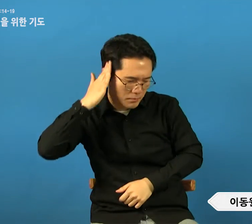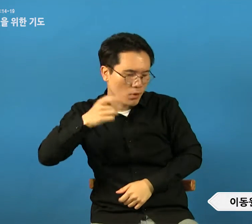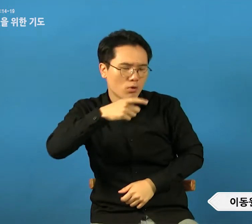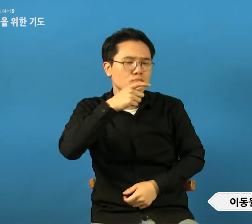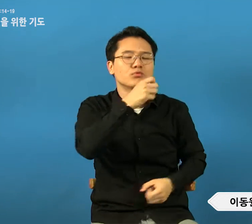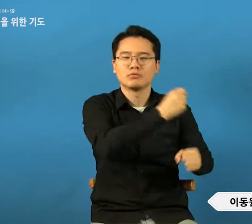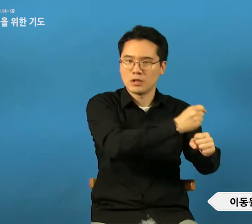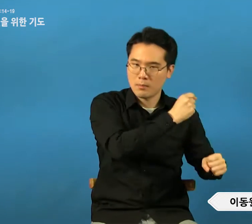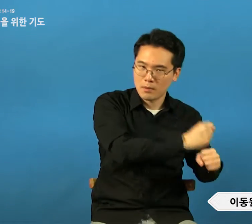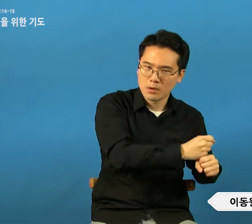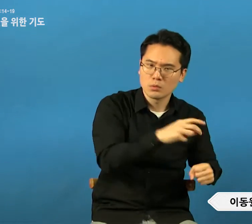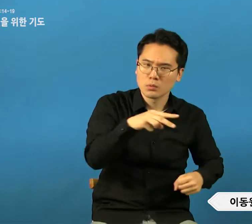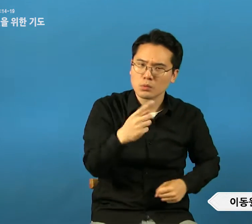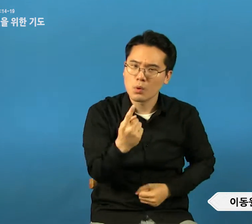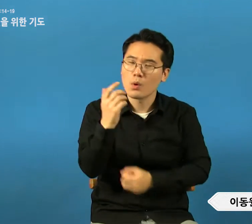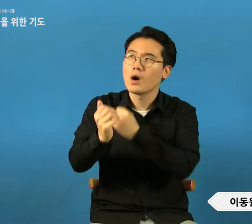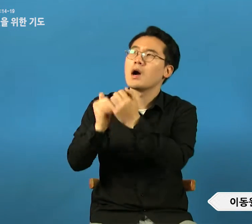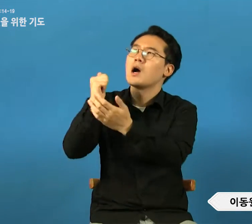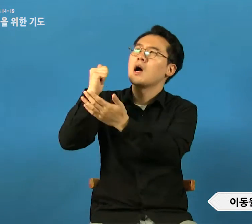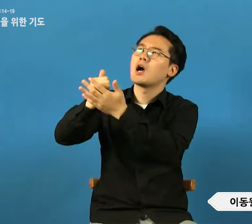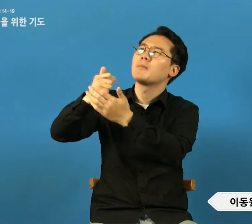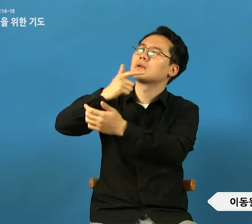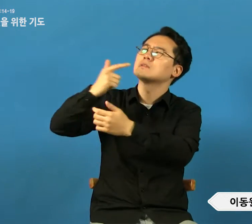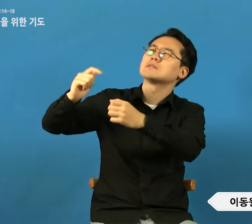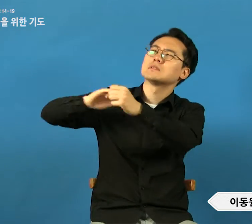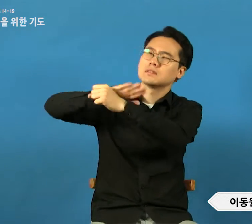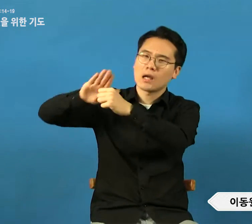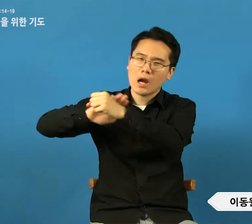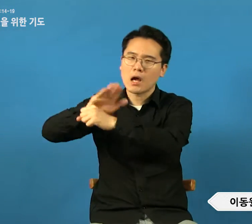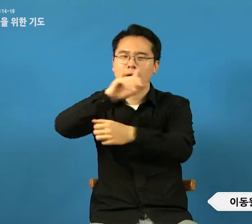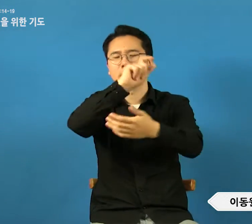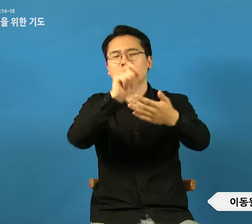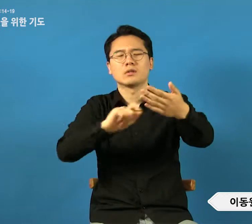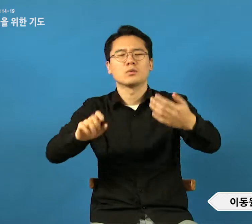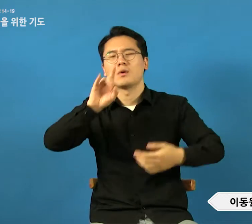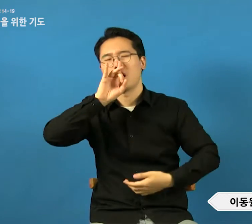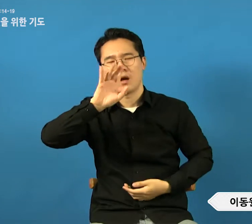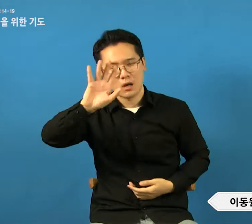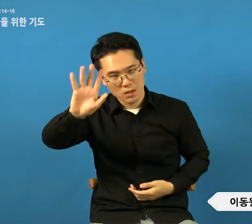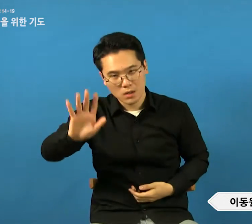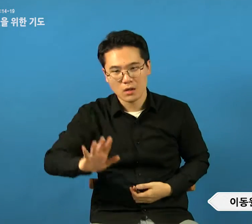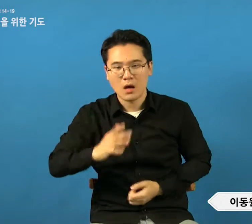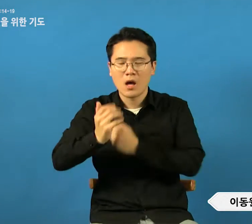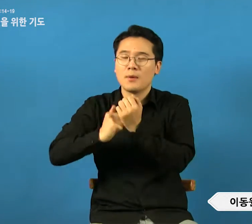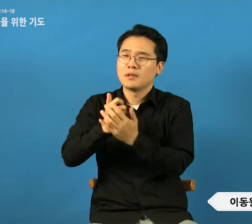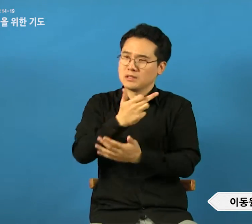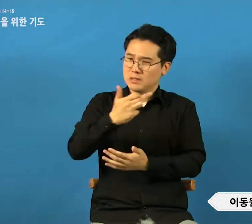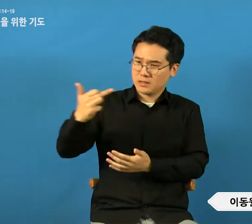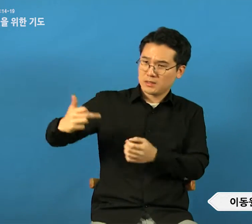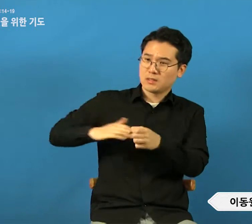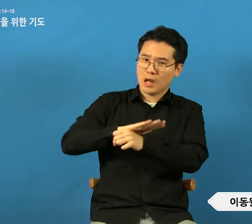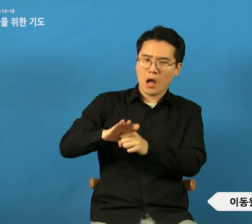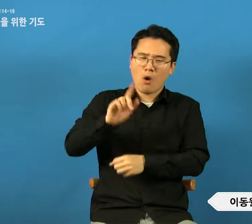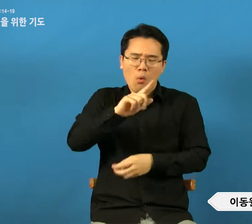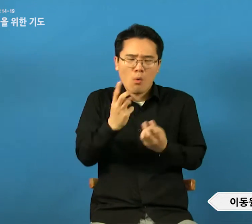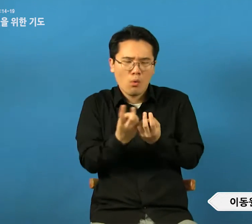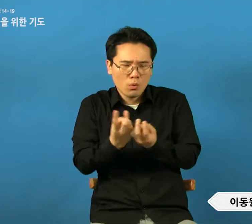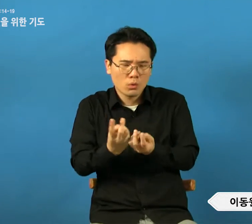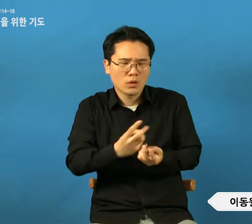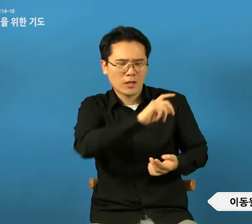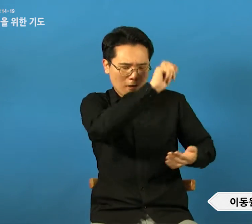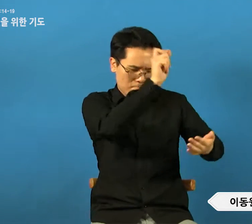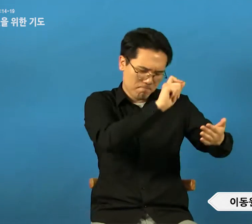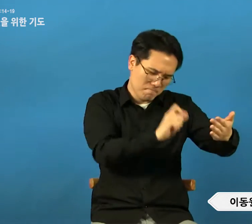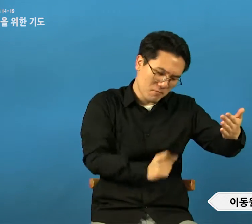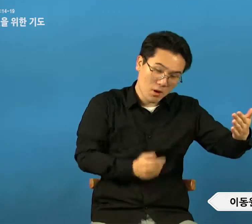하나님의 사랑 다 기록할 수 없겠네. 하나님의 크신 사랑 그 어찌 다 쓸까? 저 하늘